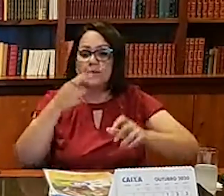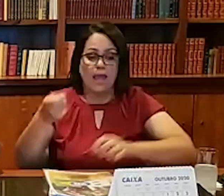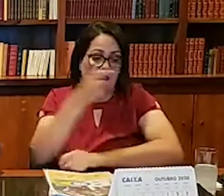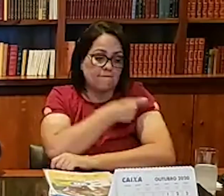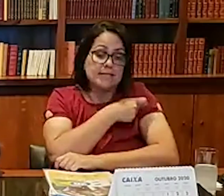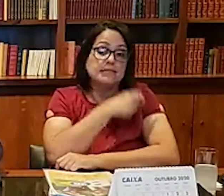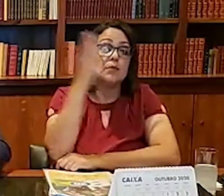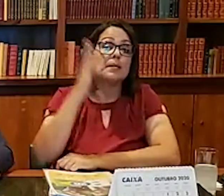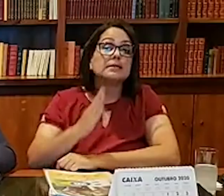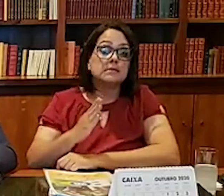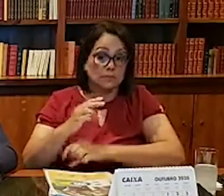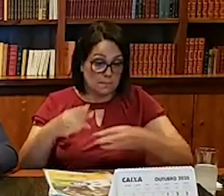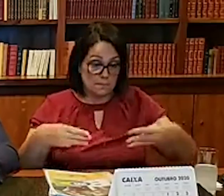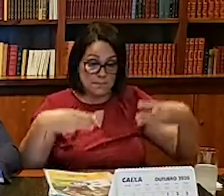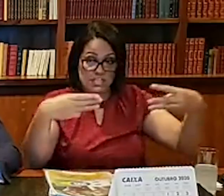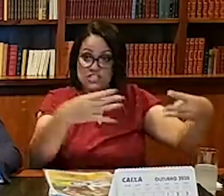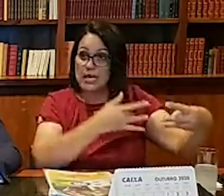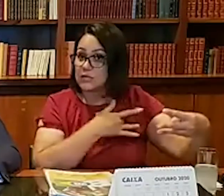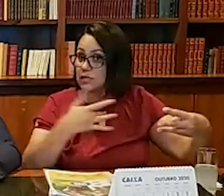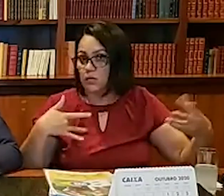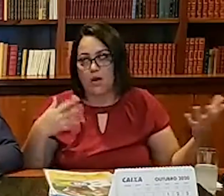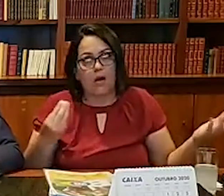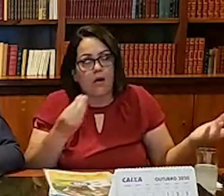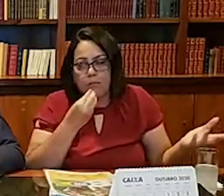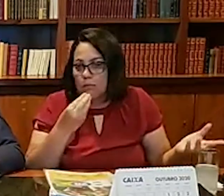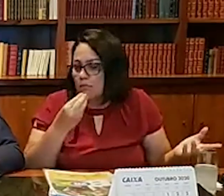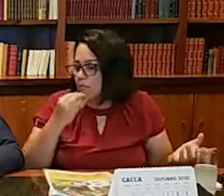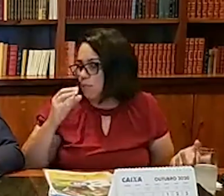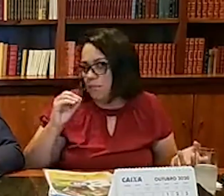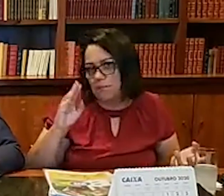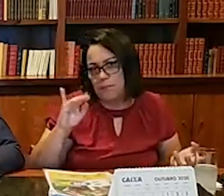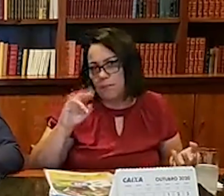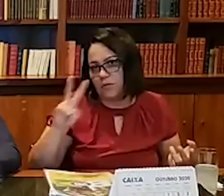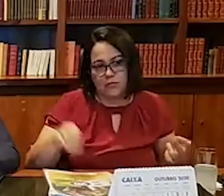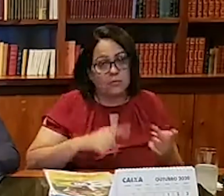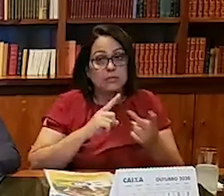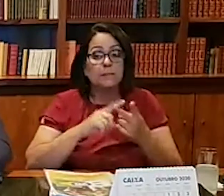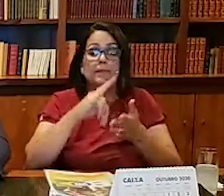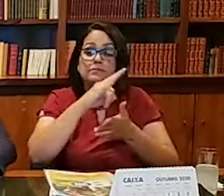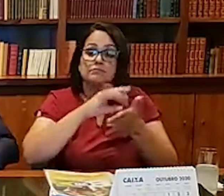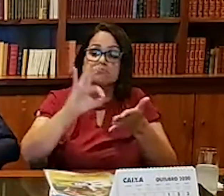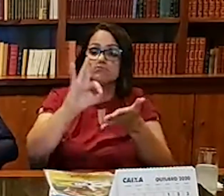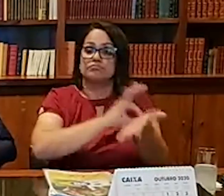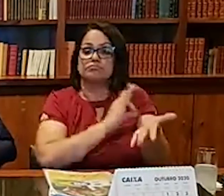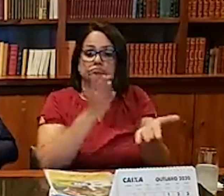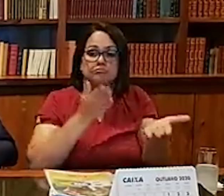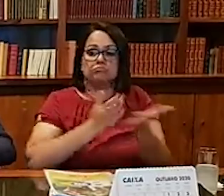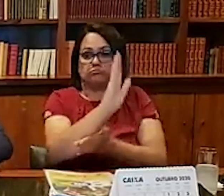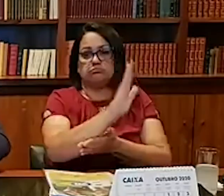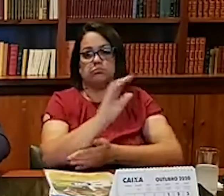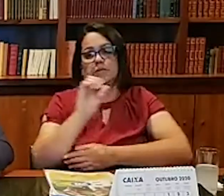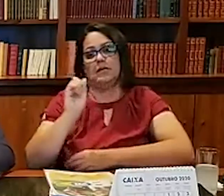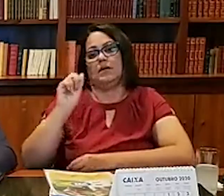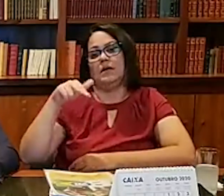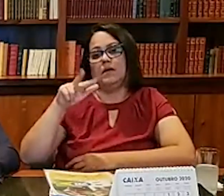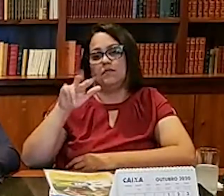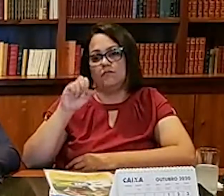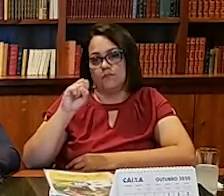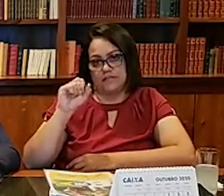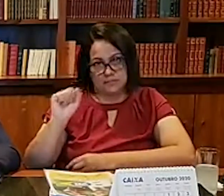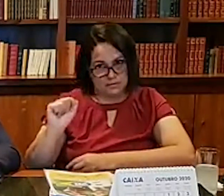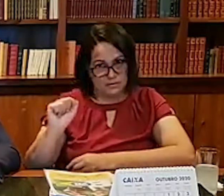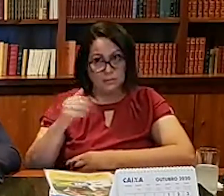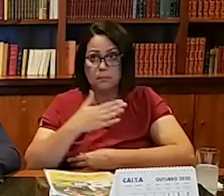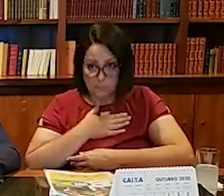Ministério da Saúde obviamente e depois a certificação da Anvisa da minha parte havendo a